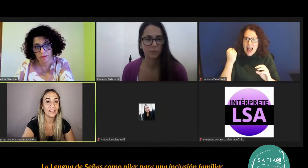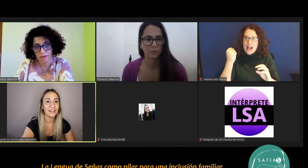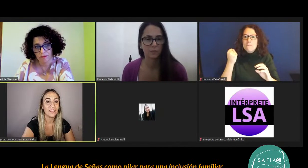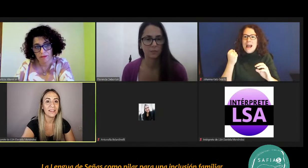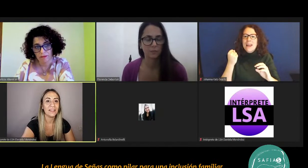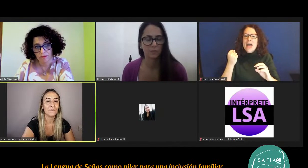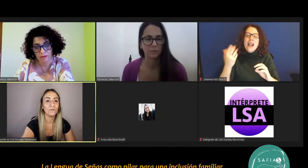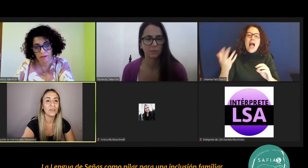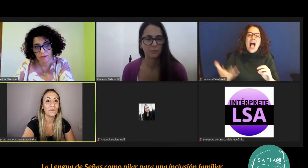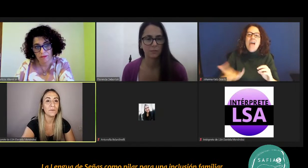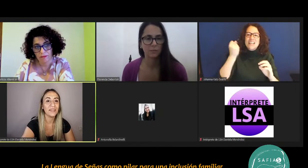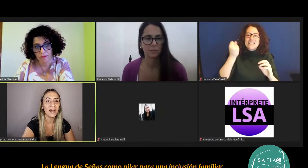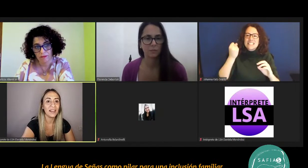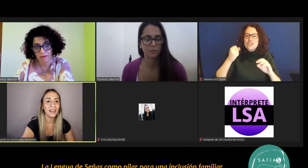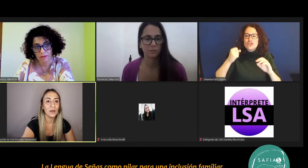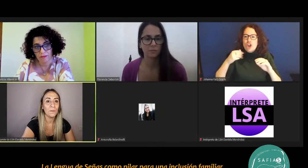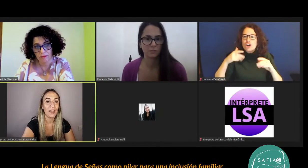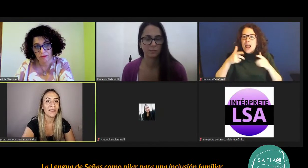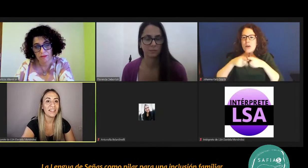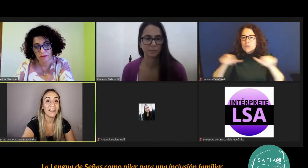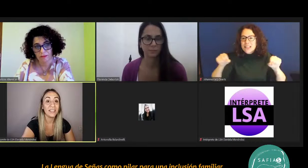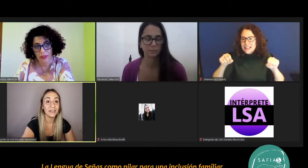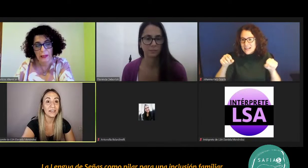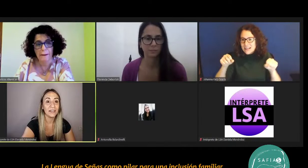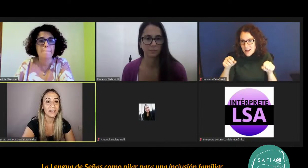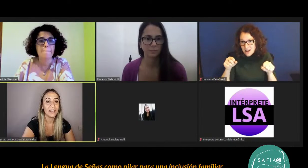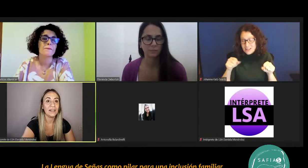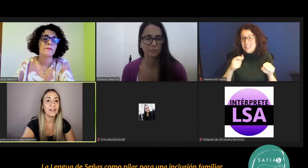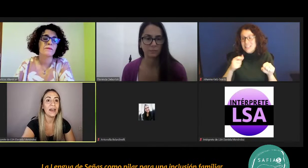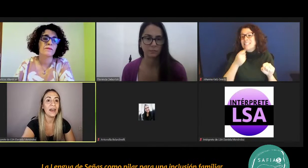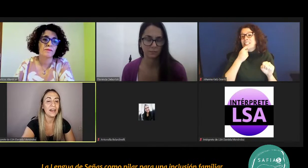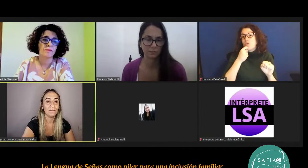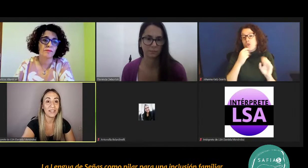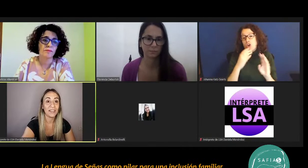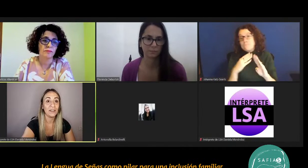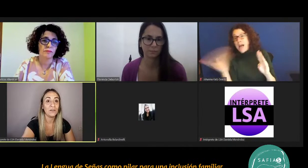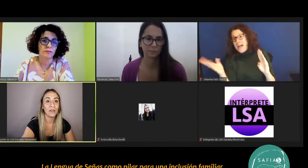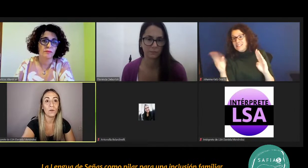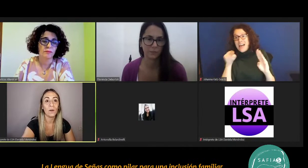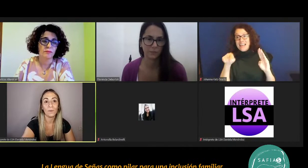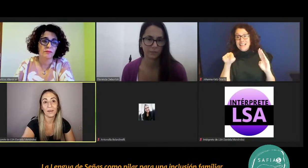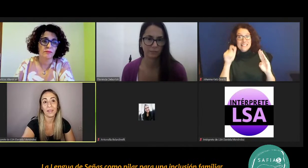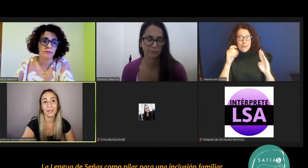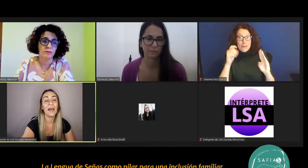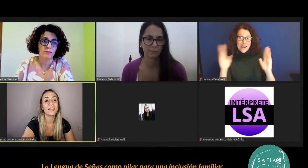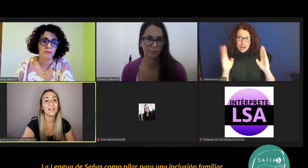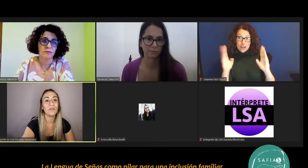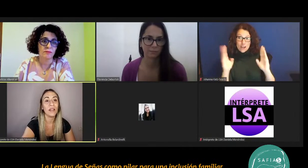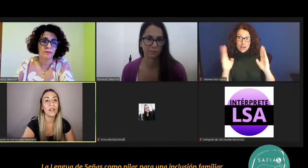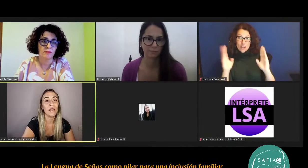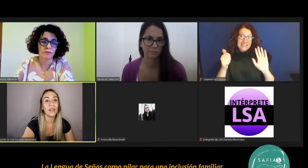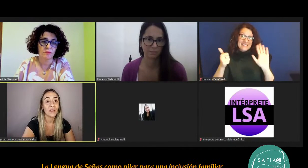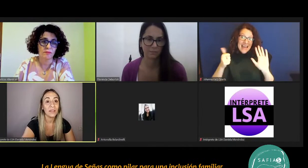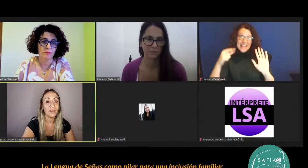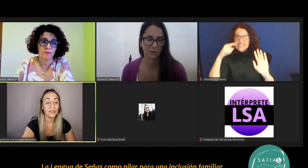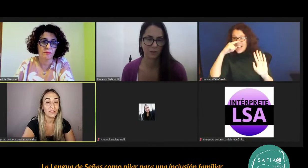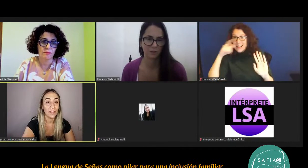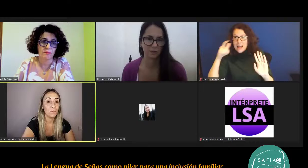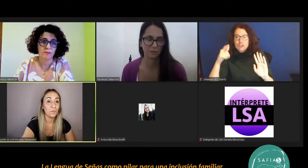es fundamental para adquirir un lenguaje, para adquirir una